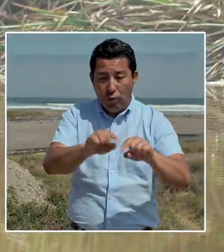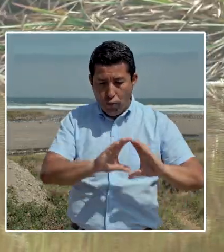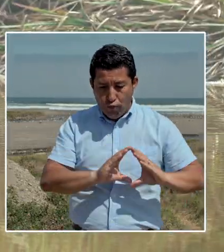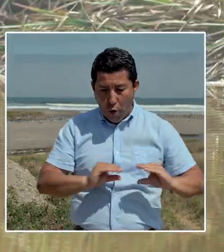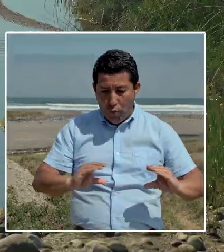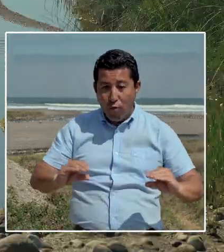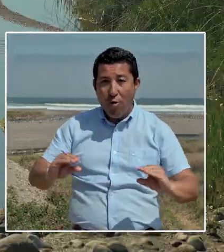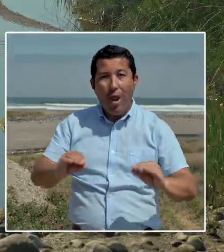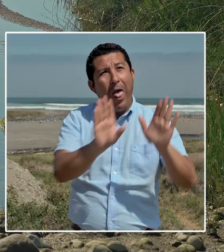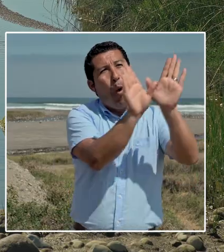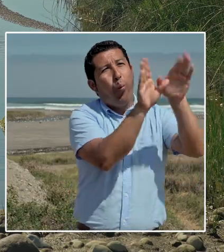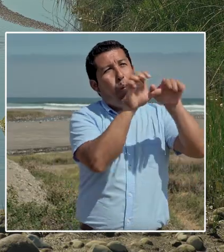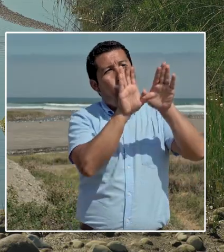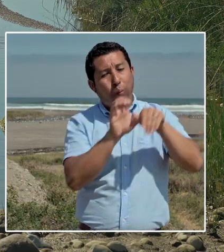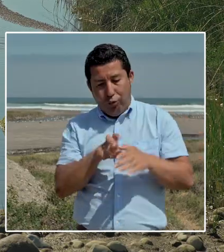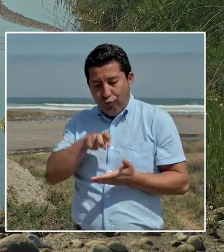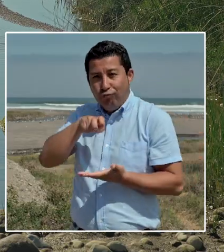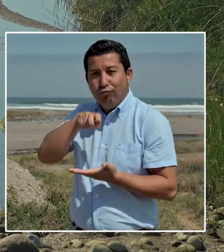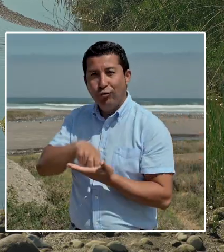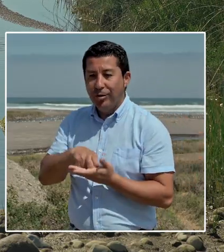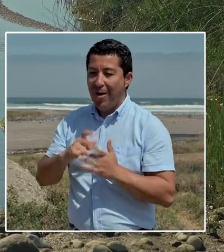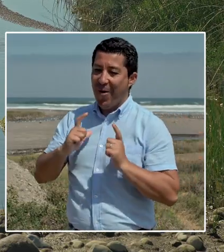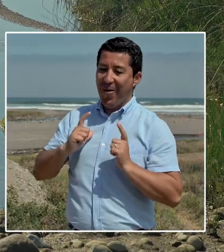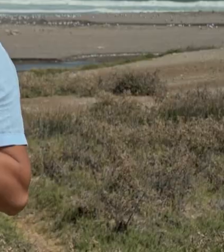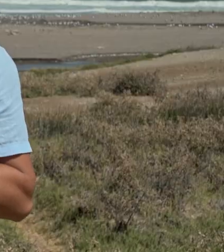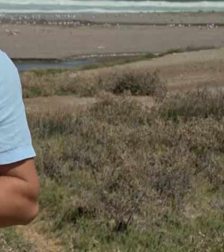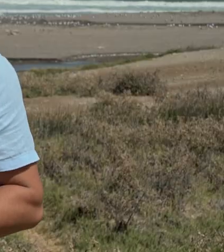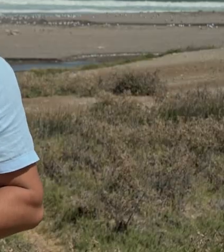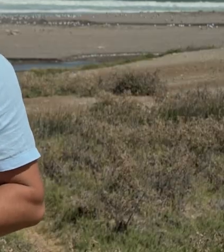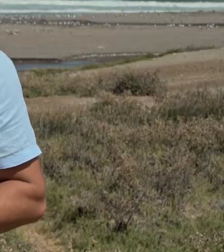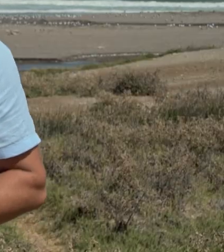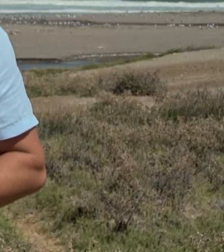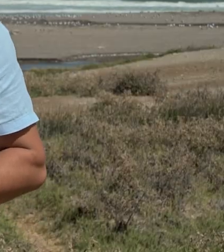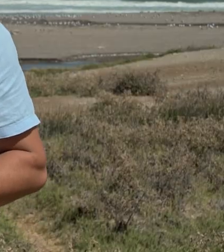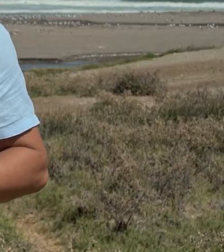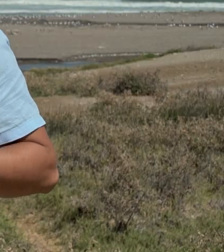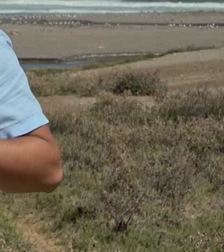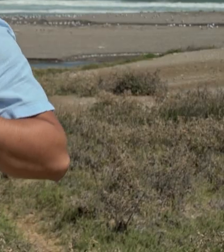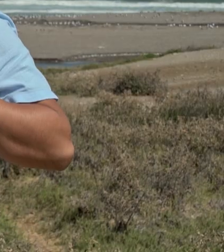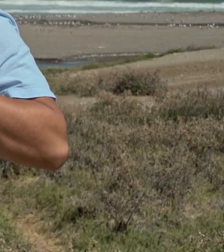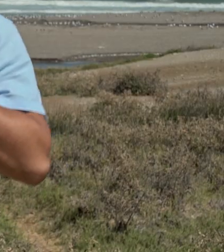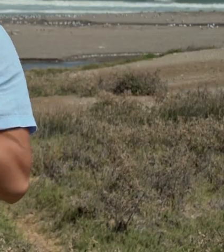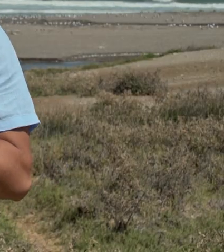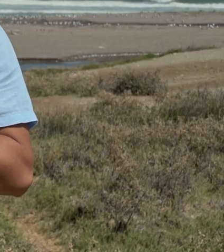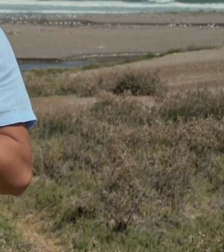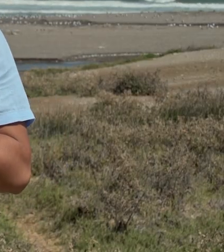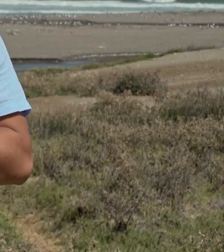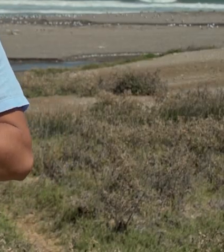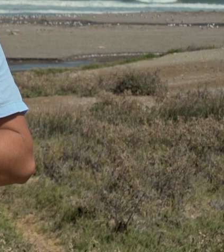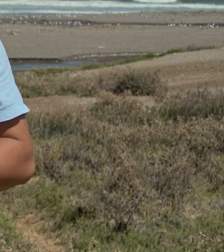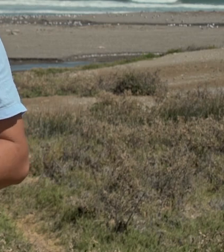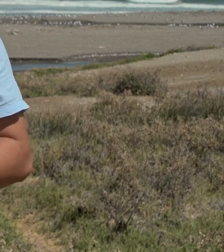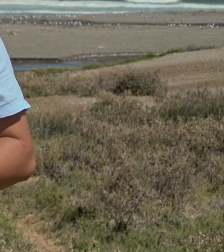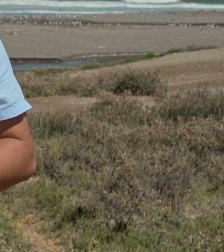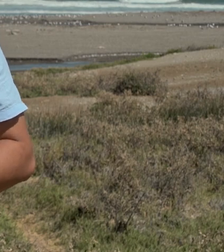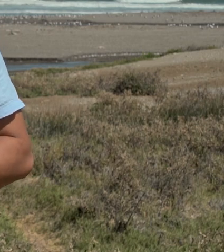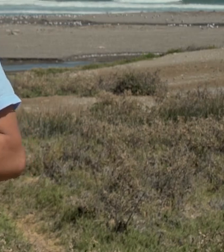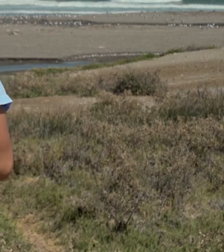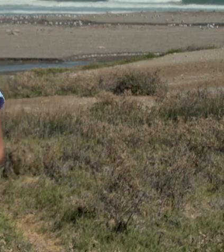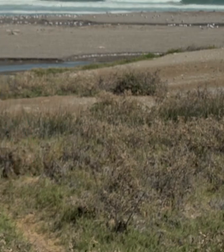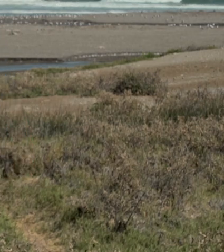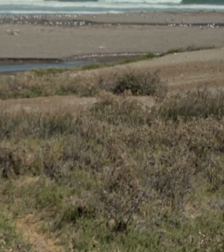el humedal es una zona de parada y descanso donde aprovechan de reponerse y seguir su rumbo